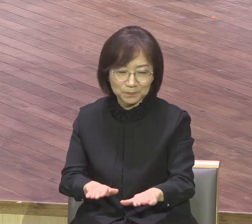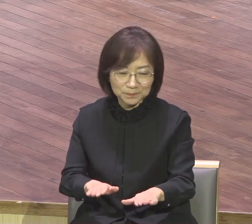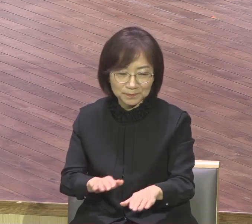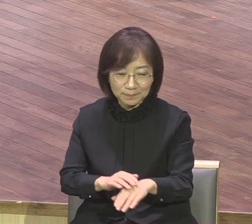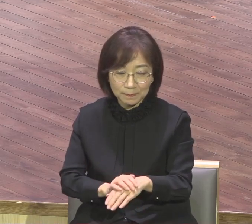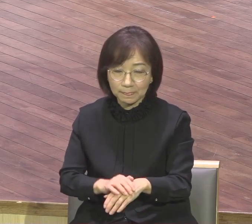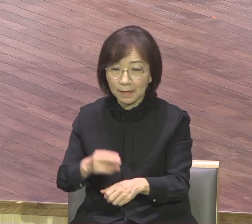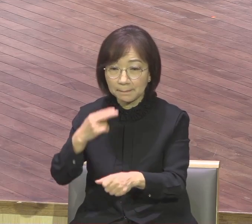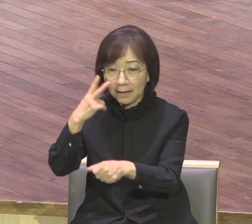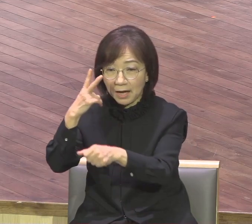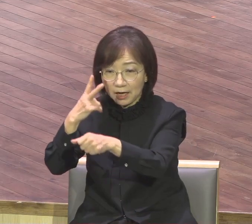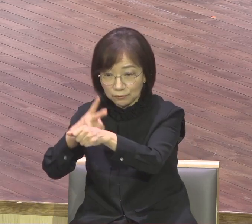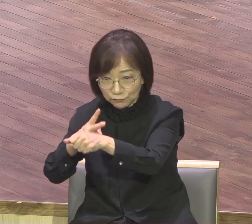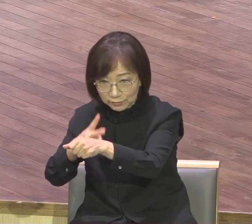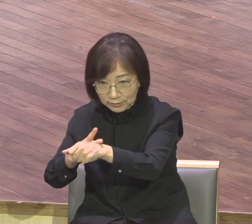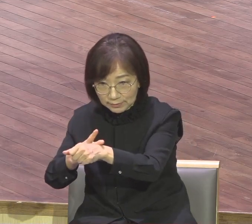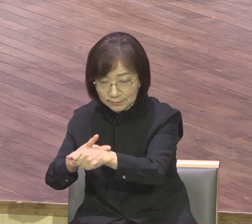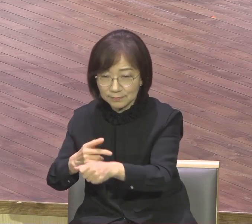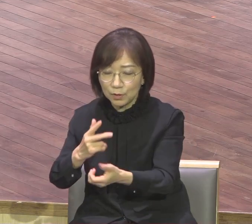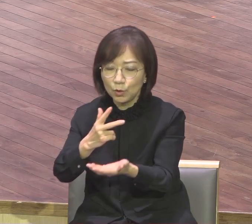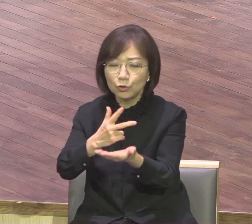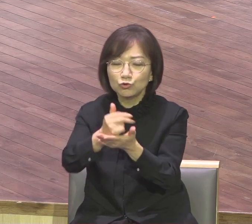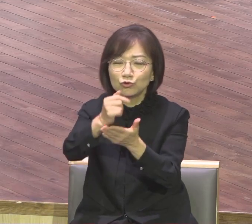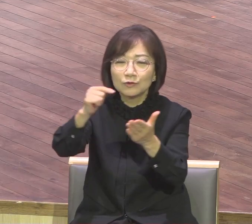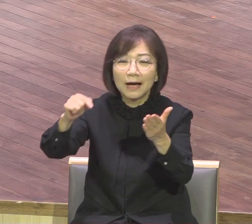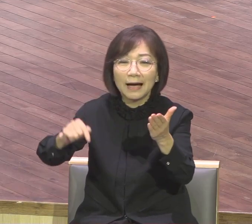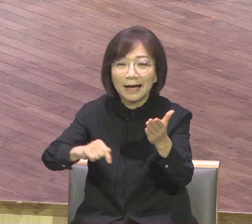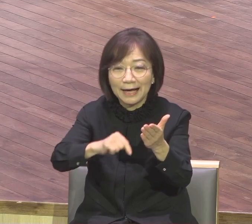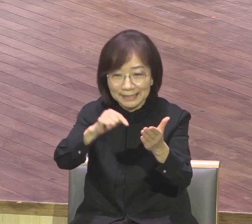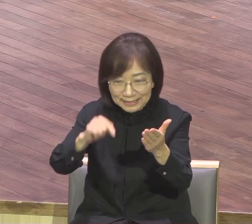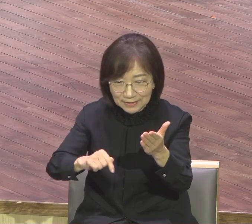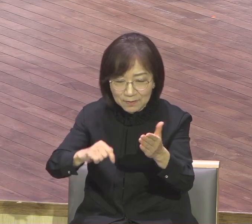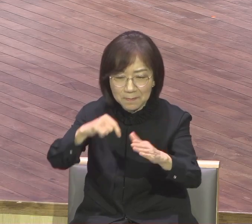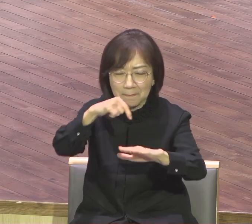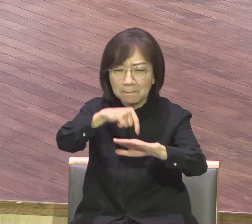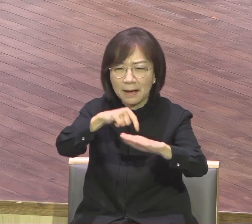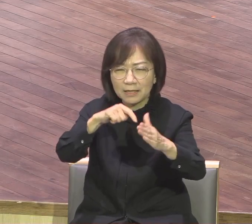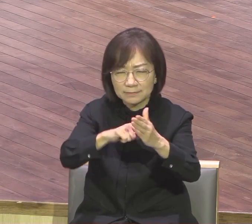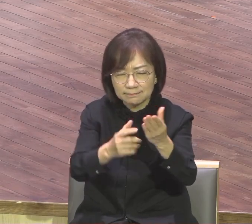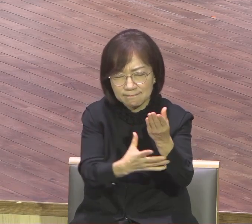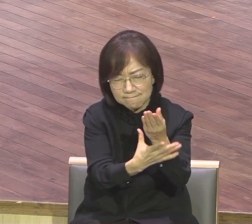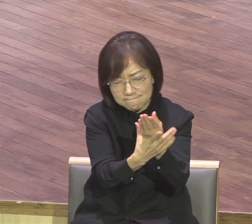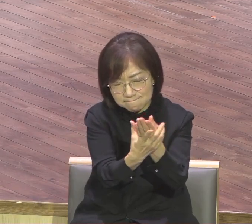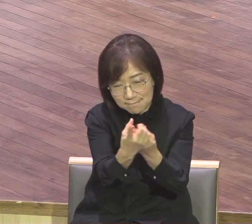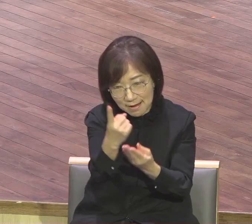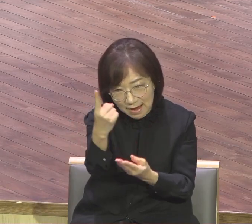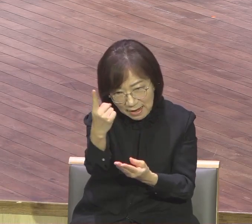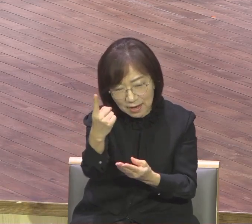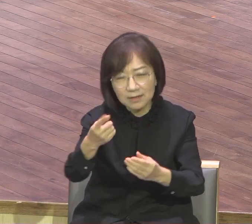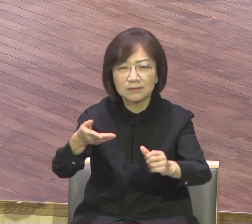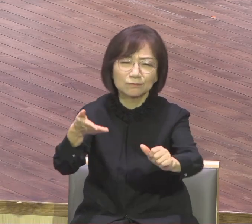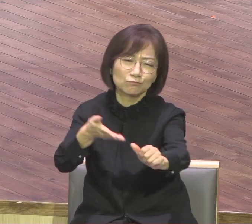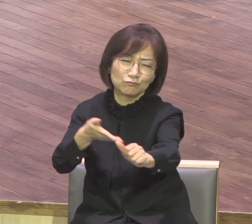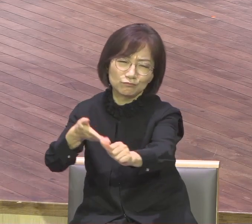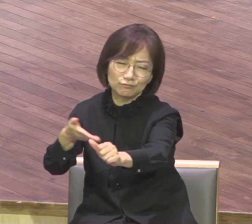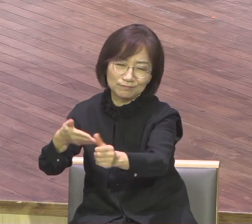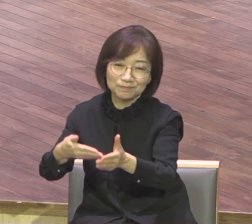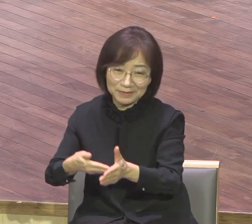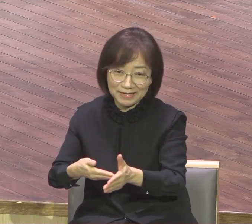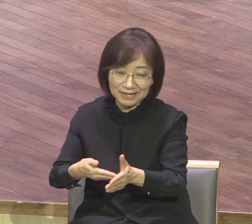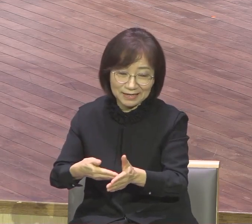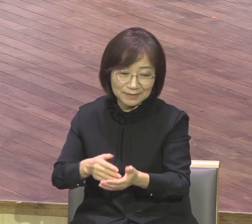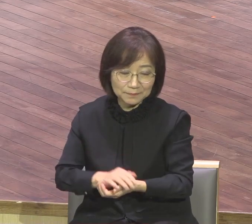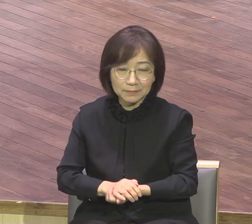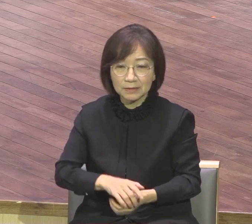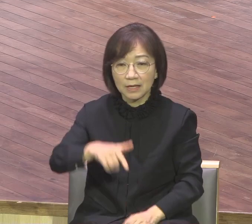주 안에서 한 마음을 품기를 소원했습니다. Apóstol Pablo deseaba tener el mismo sentir en Cristo Jesús.